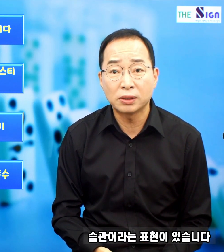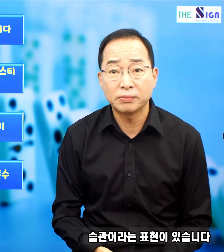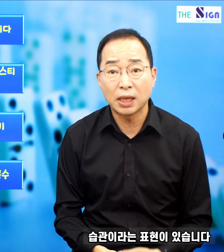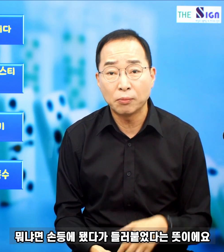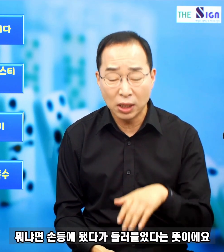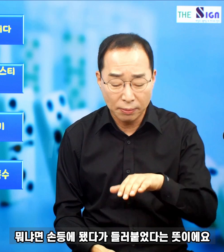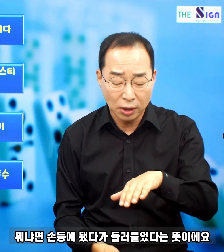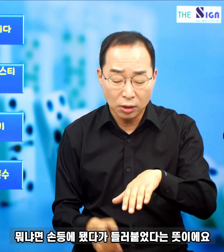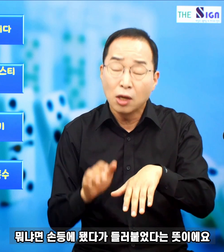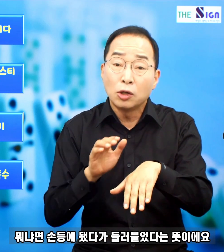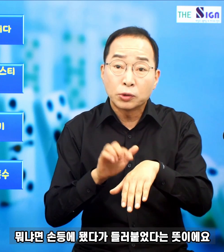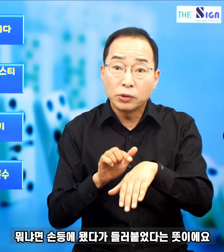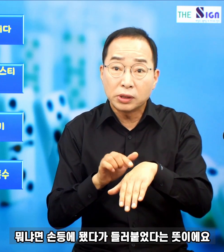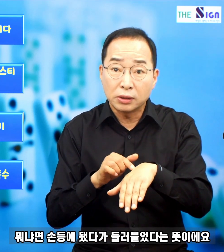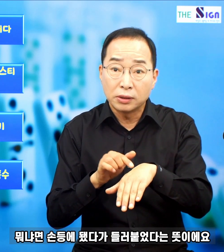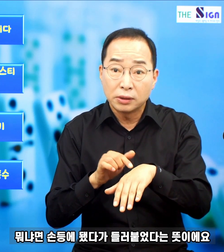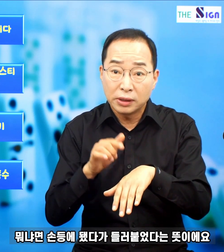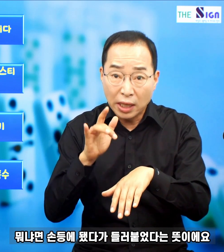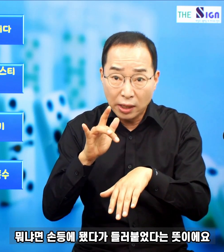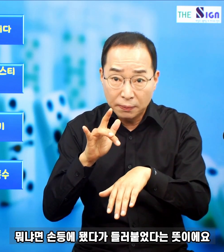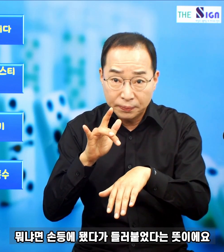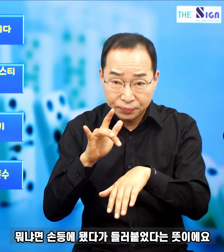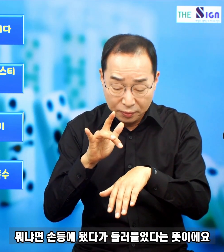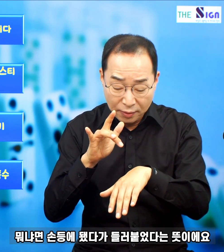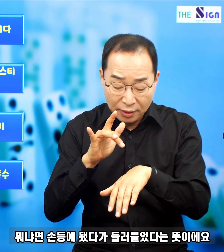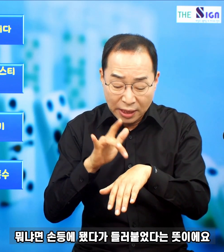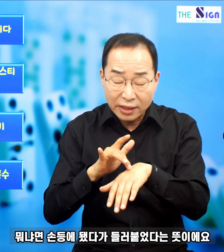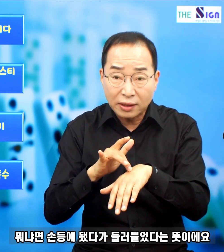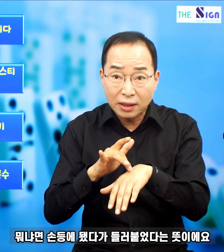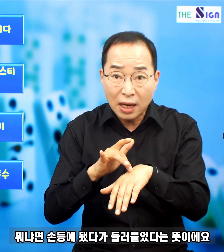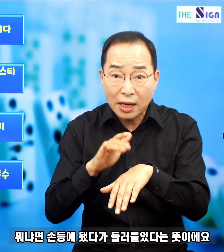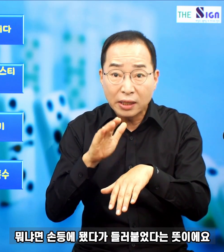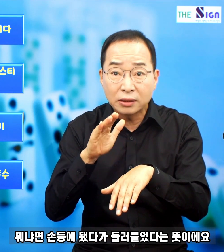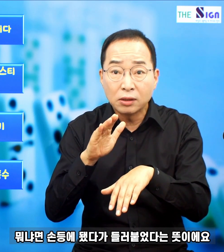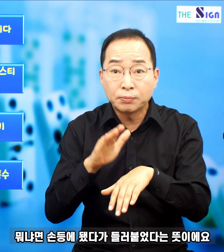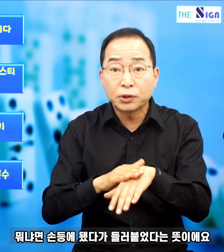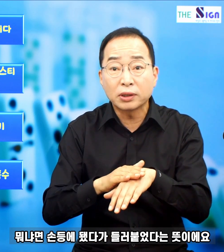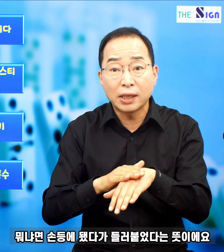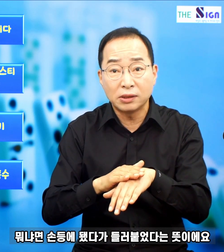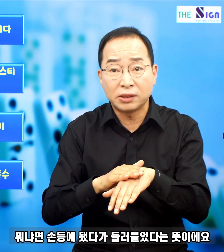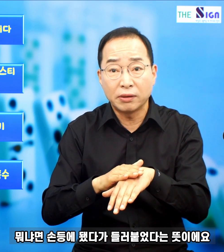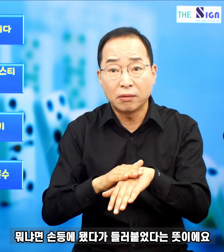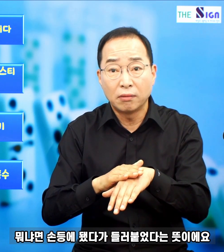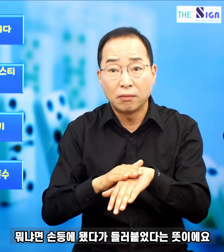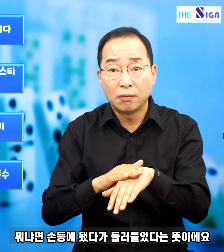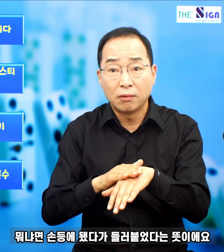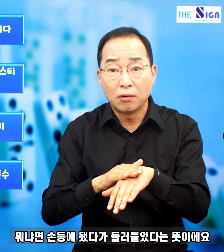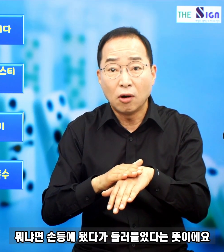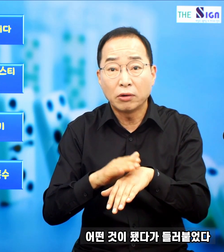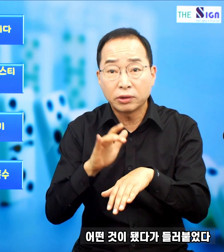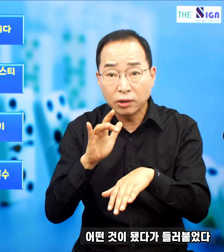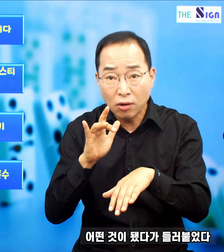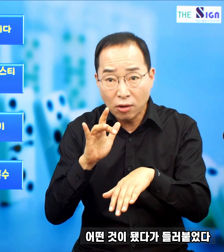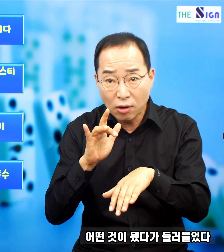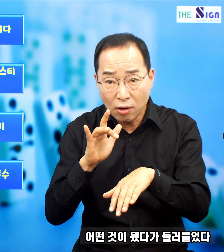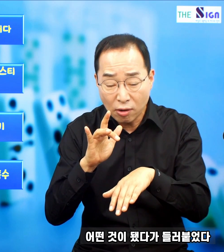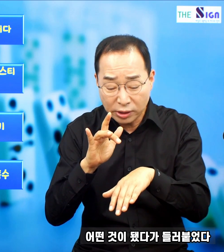있습니다. 뭐냐면 손등에 됐다가 이게 들러붙었다는 뜻이에요. 어떤